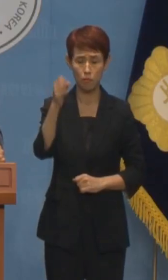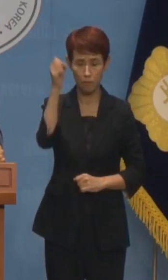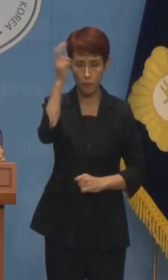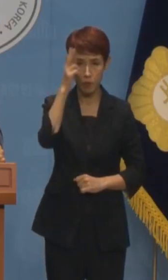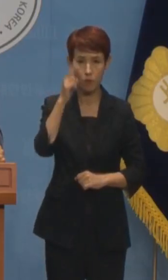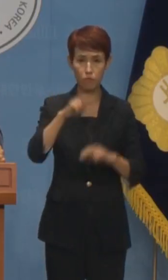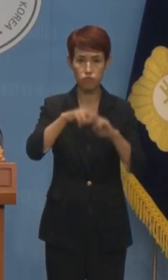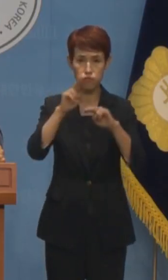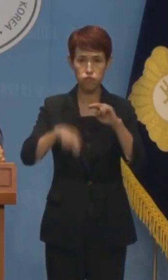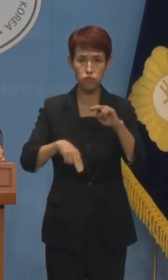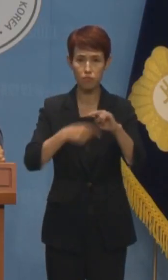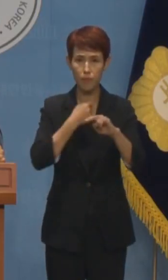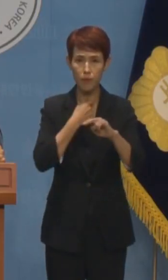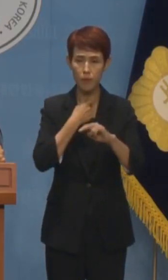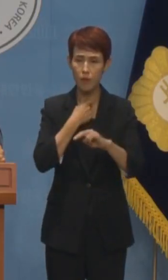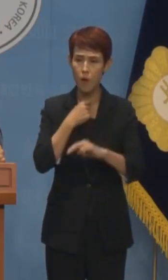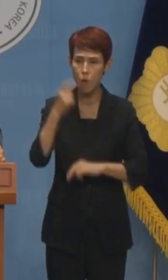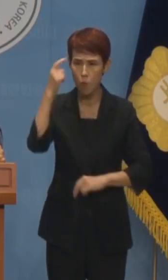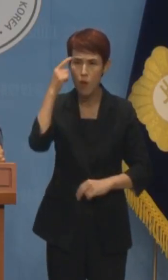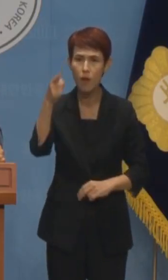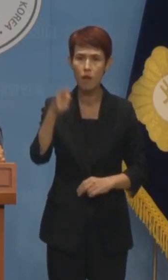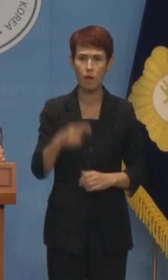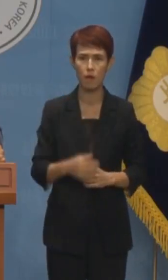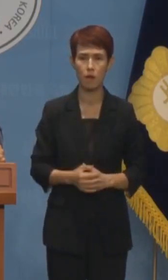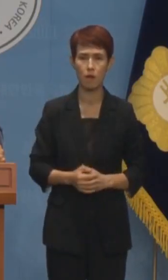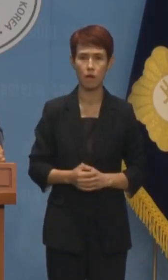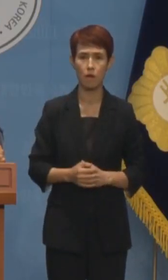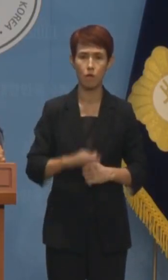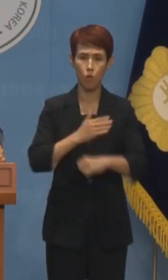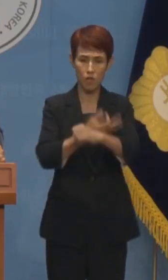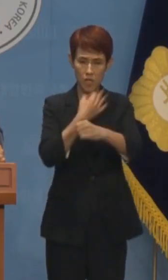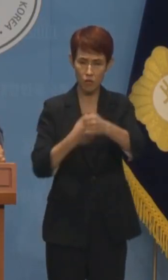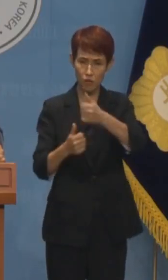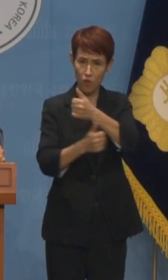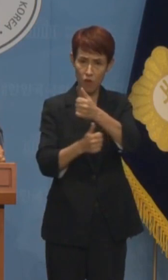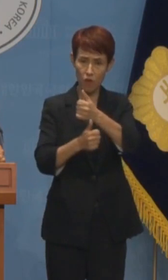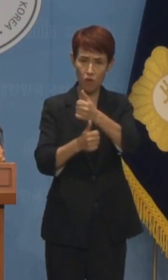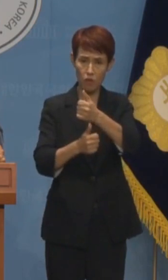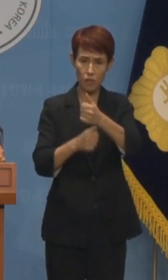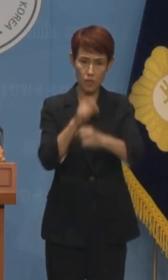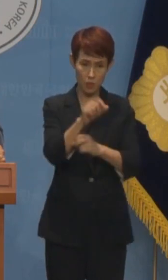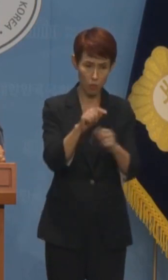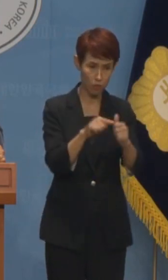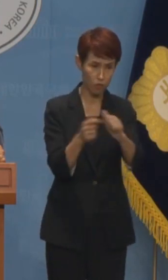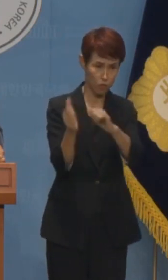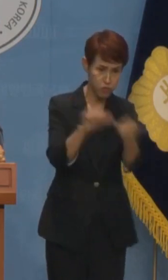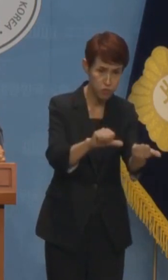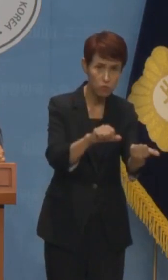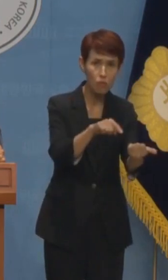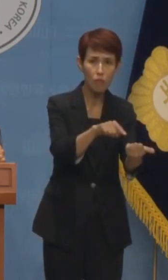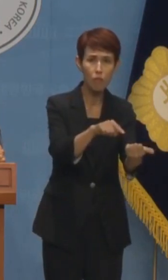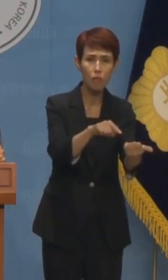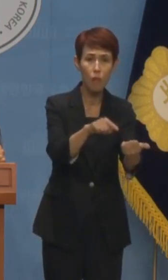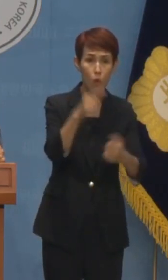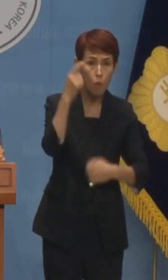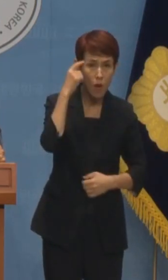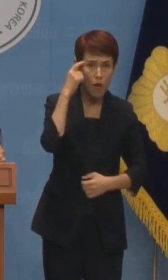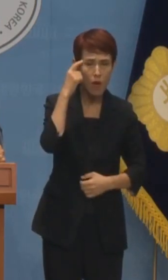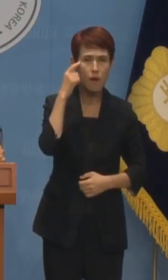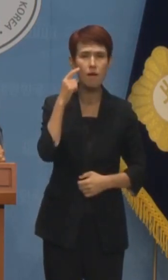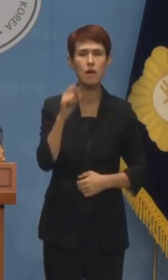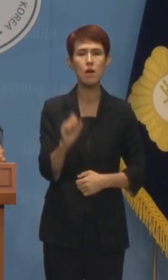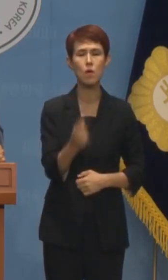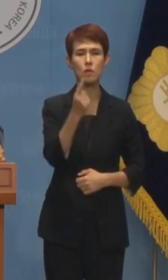갑자기 사의 표명입니까? 권익위 국장의 죽음에 대한 책임이 김건희, 윤석열